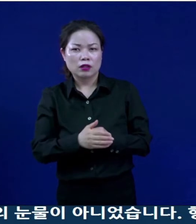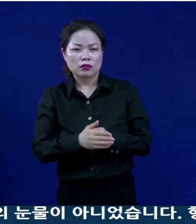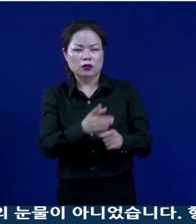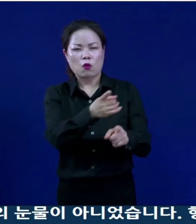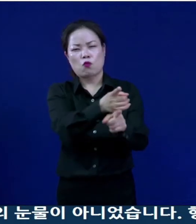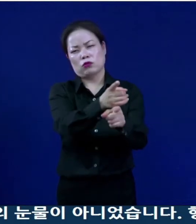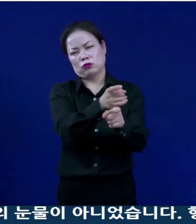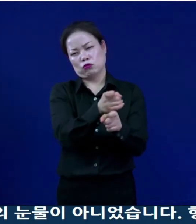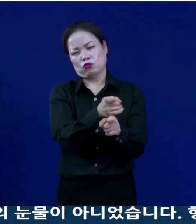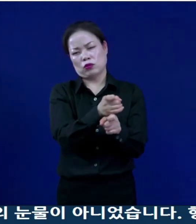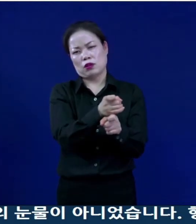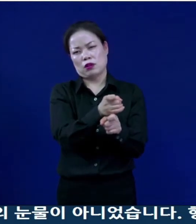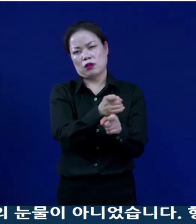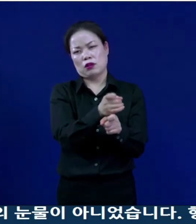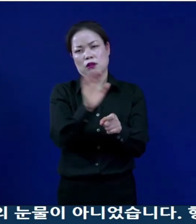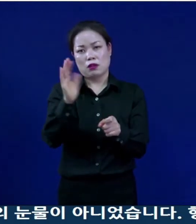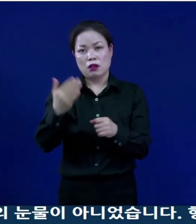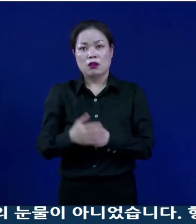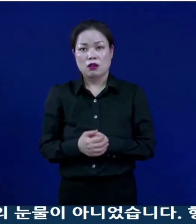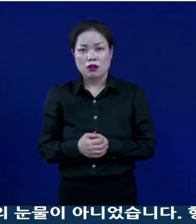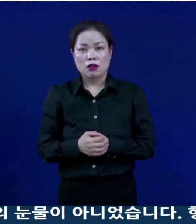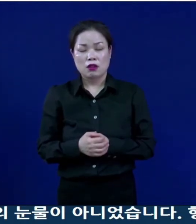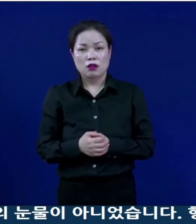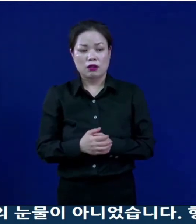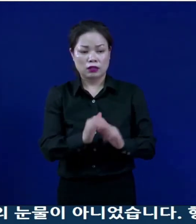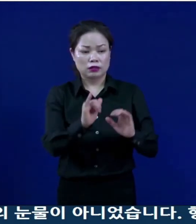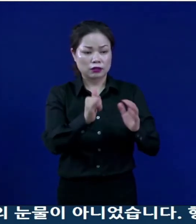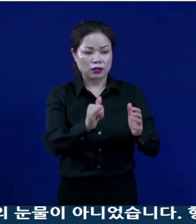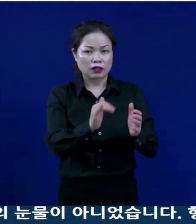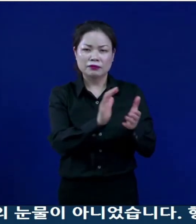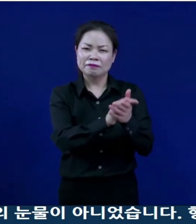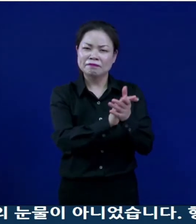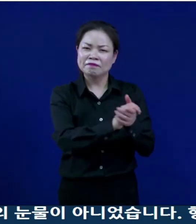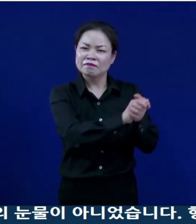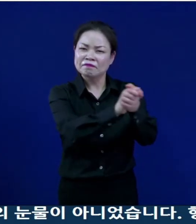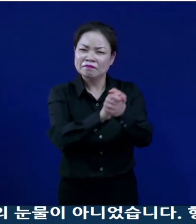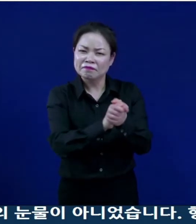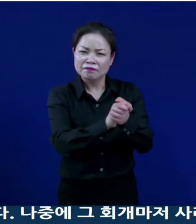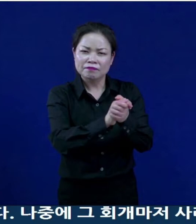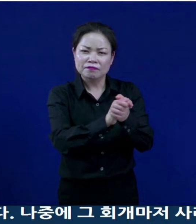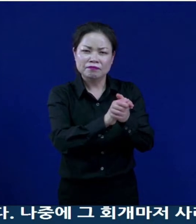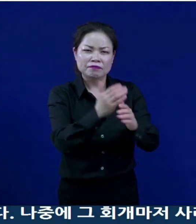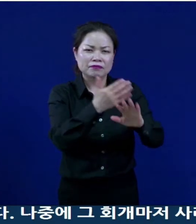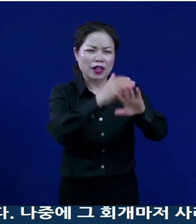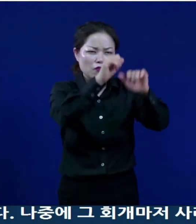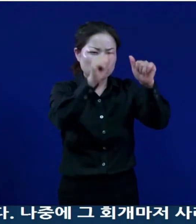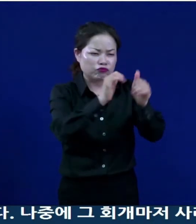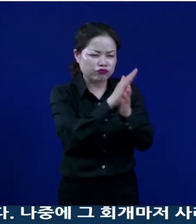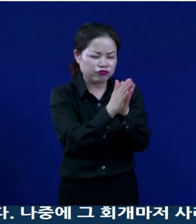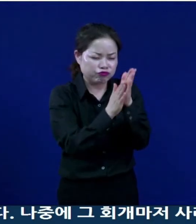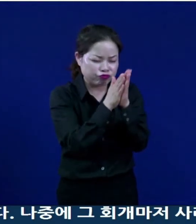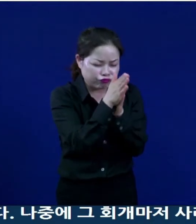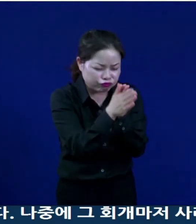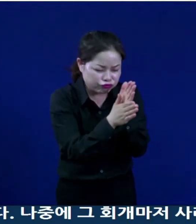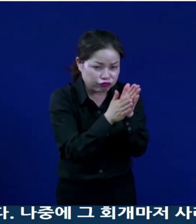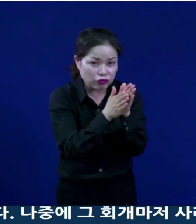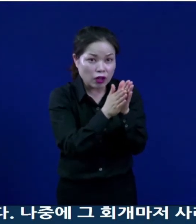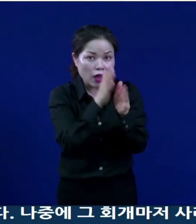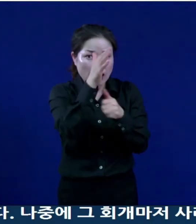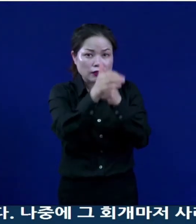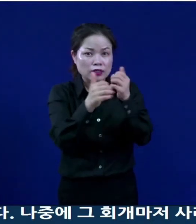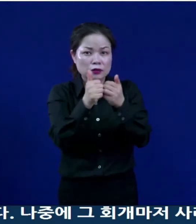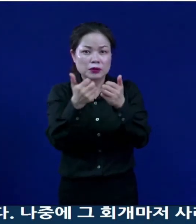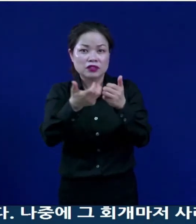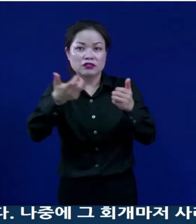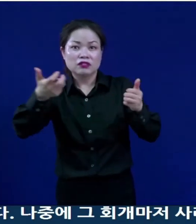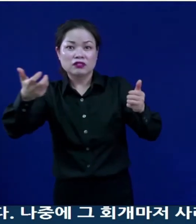원수가 된다는 말입니다. 세상과 벗해서 이방신을 섬기고 하나님을 멀리 하면서 괜찮을